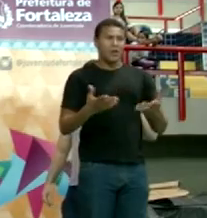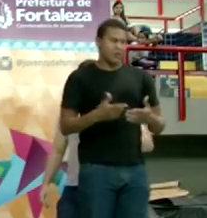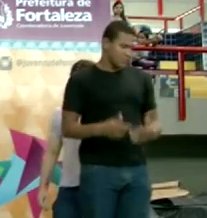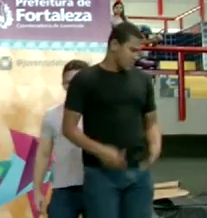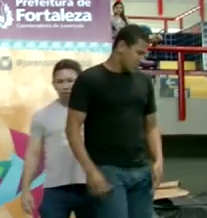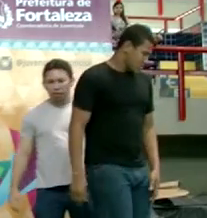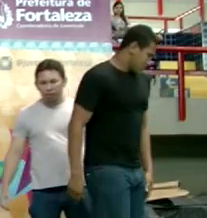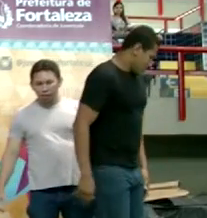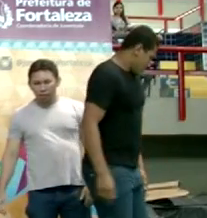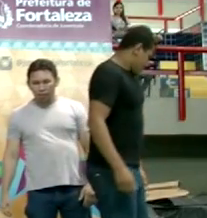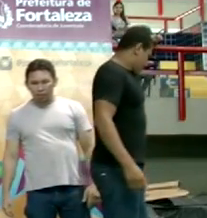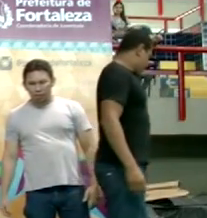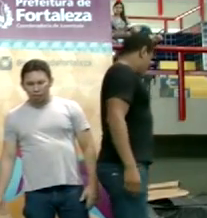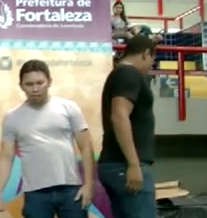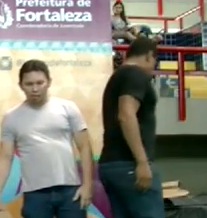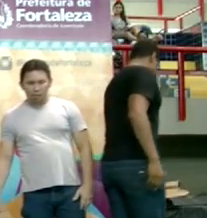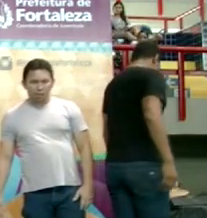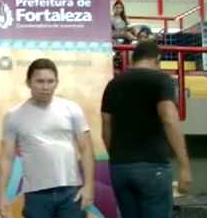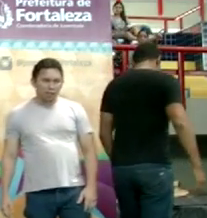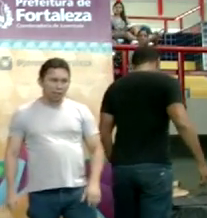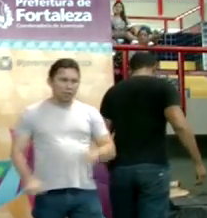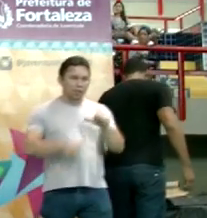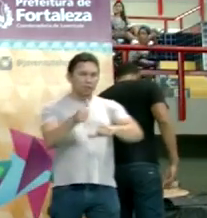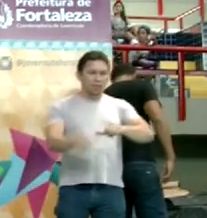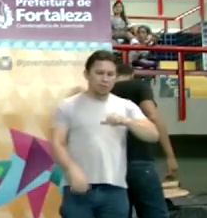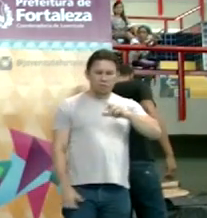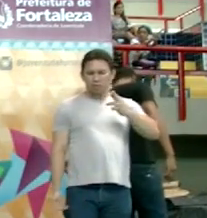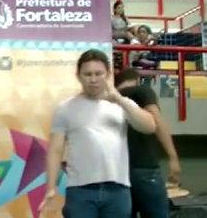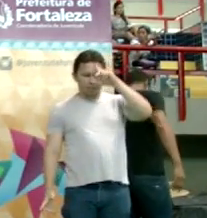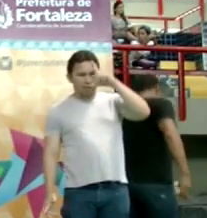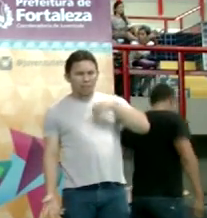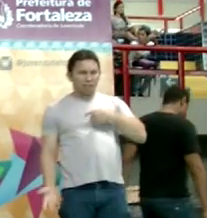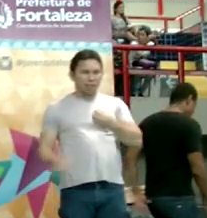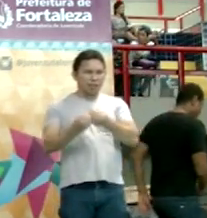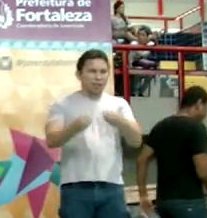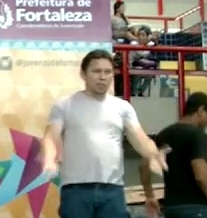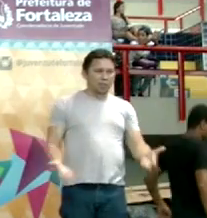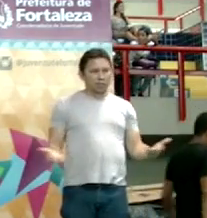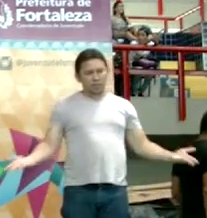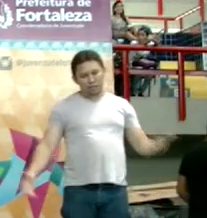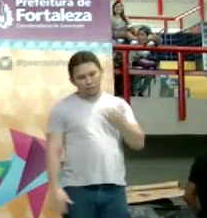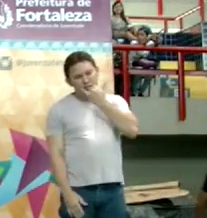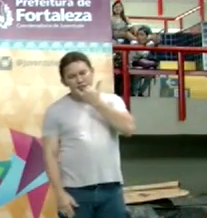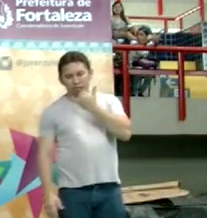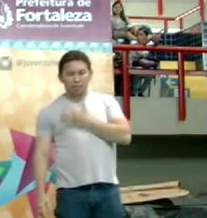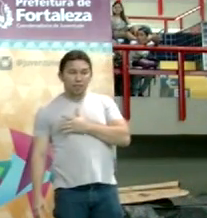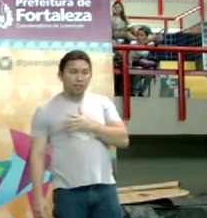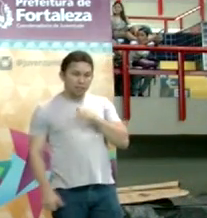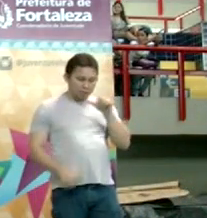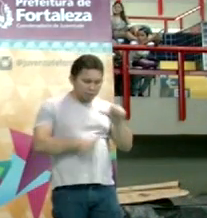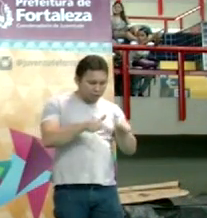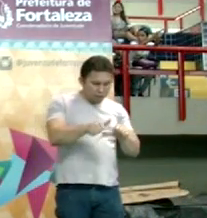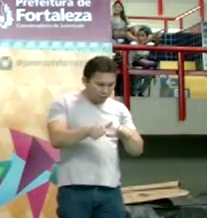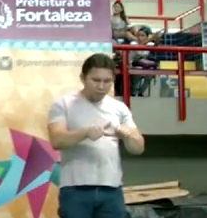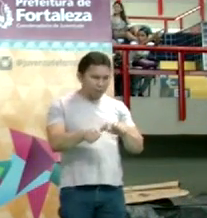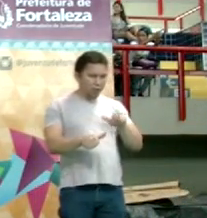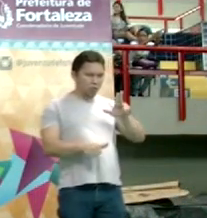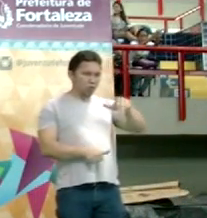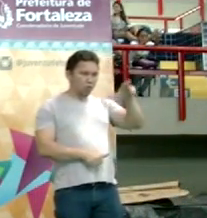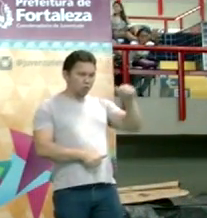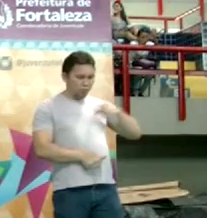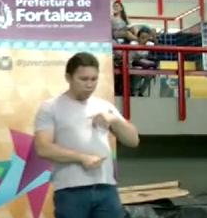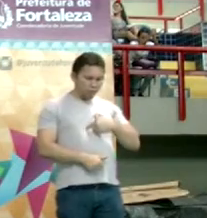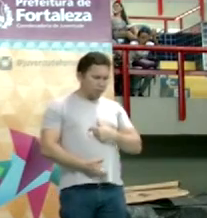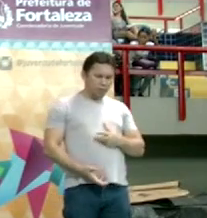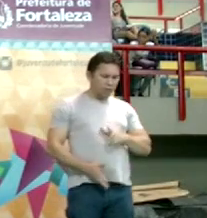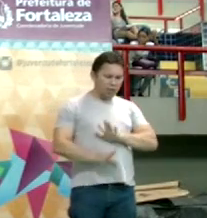Eu vou bem mudar e dar errado, é? Aí depois eu vou ter prejuízo na safra. Não, eu vou mudar, vou nada. Eu vou manter